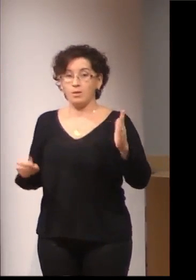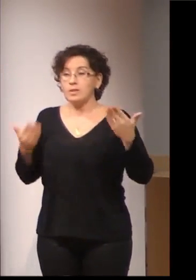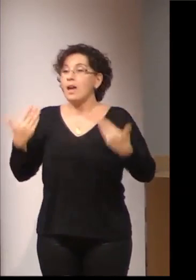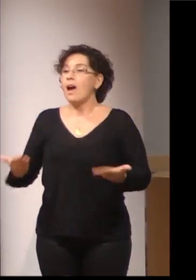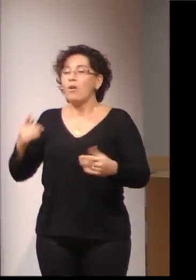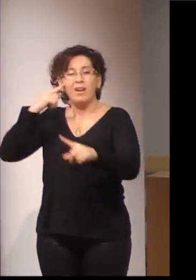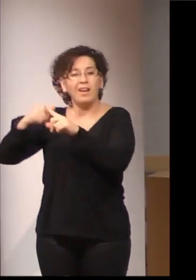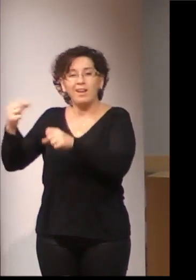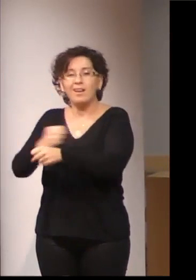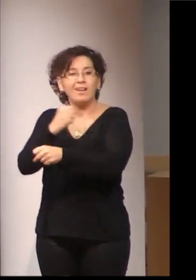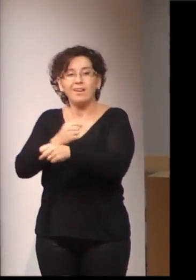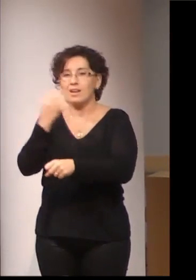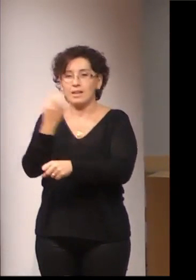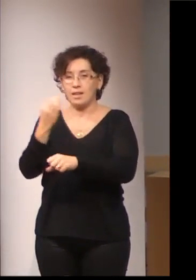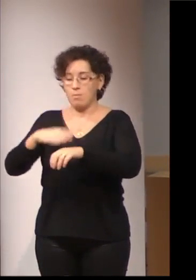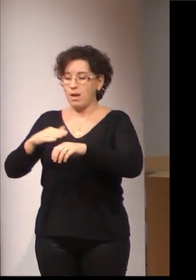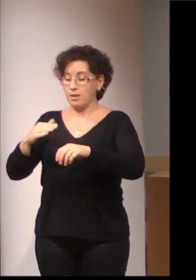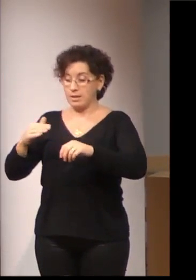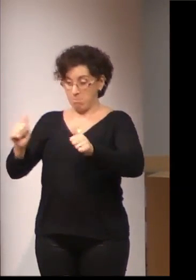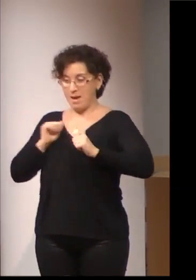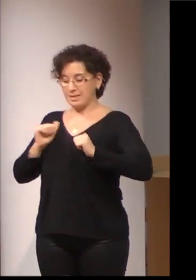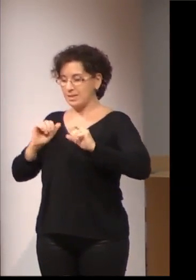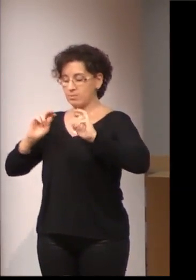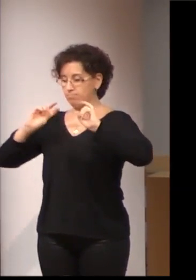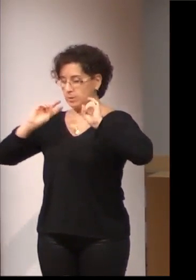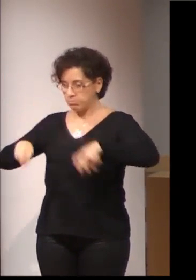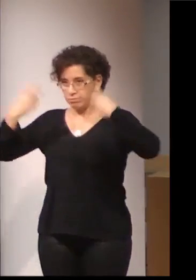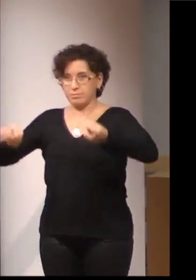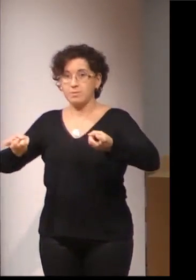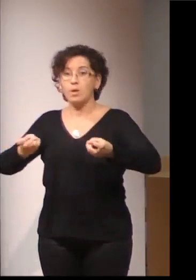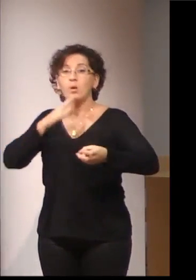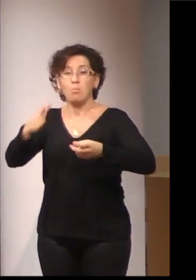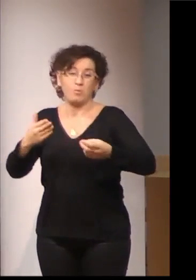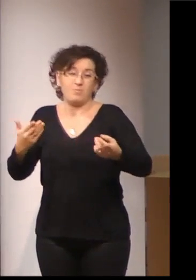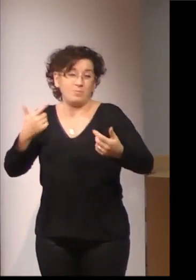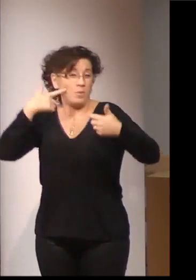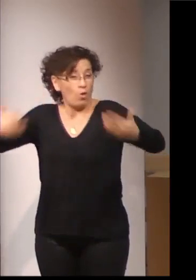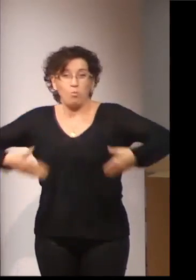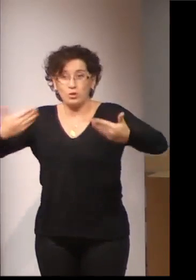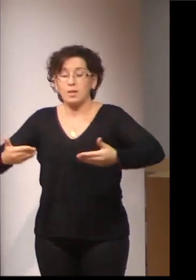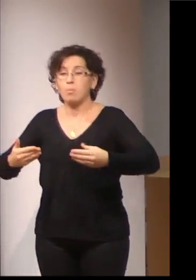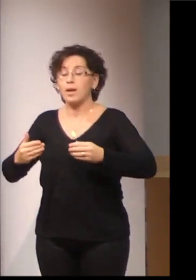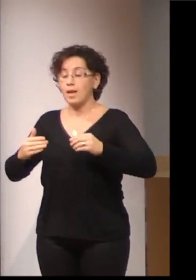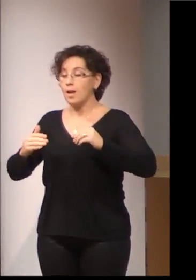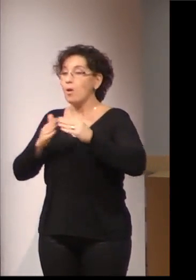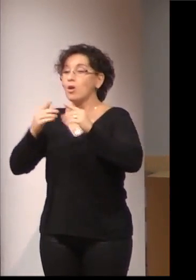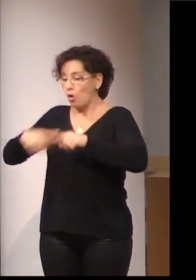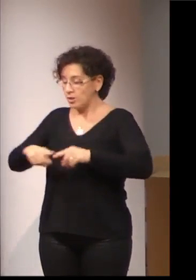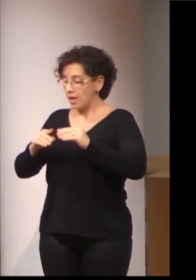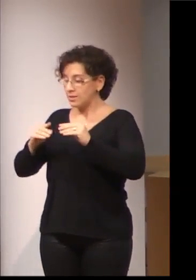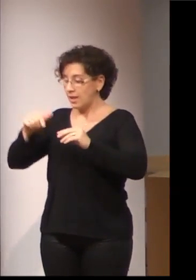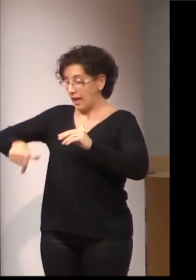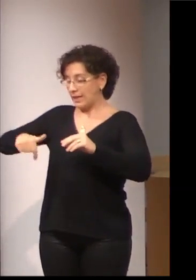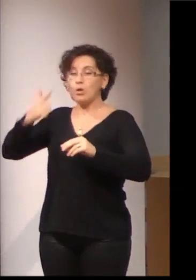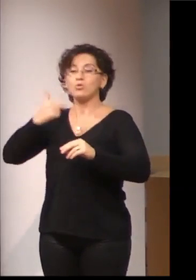trabajando en un estudio de su reconversión, porque ese máster, como siempre, hacemos las cosas empezando por el tejado en este país, pues